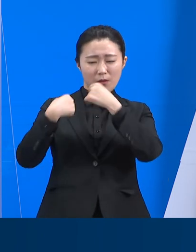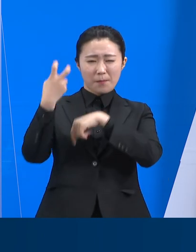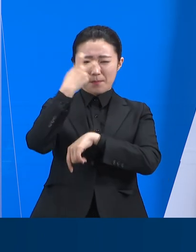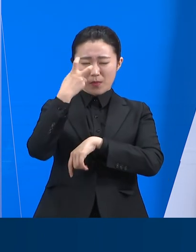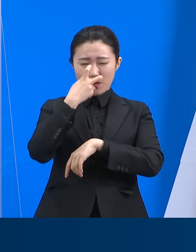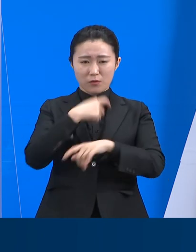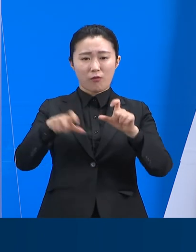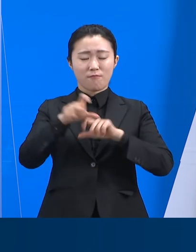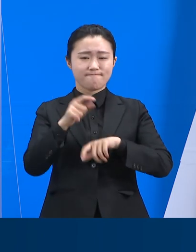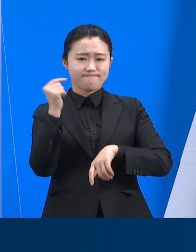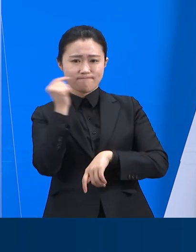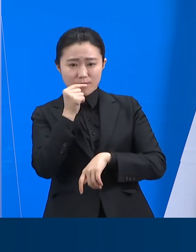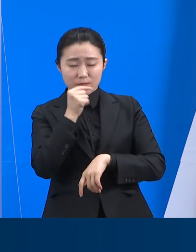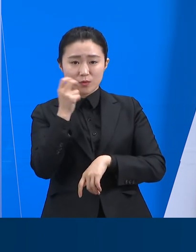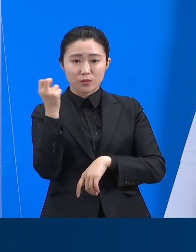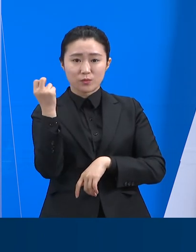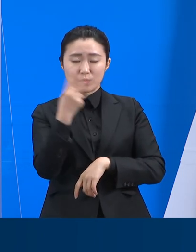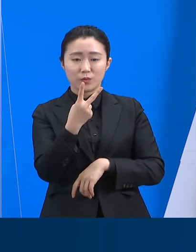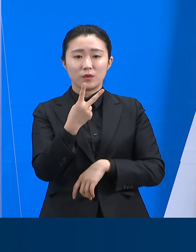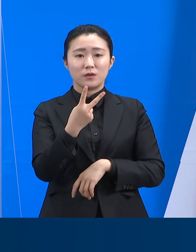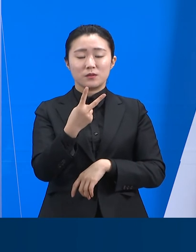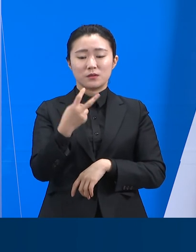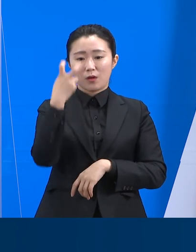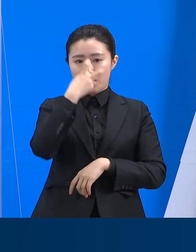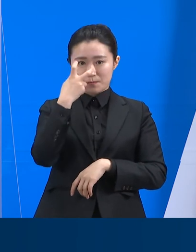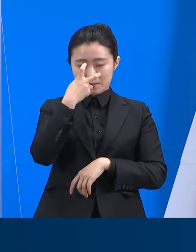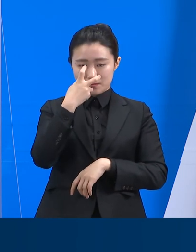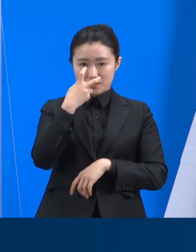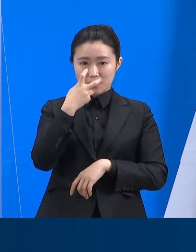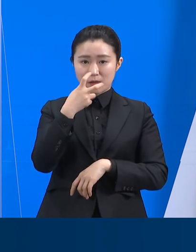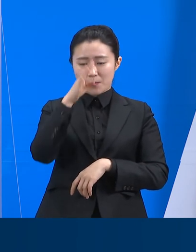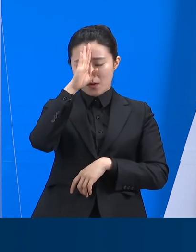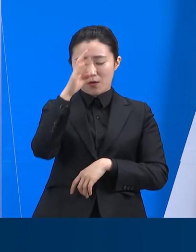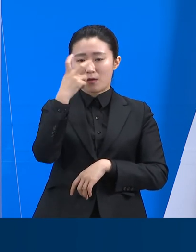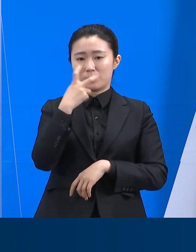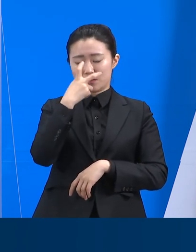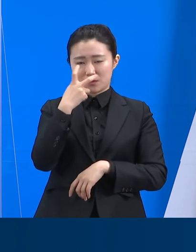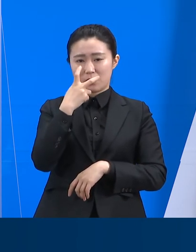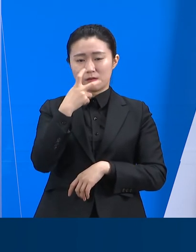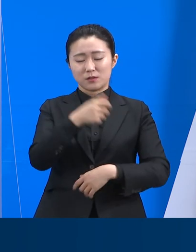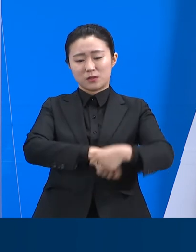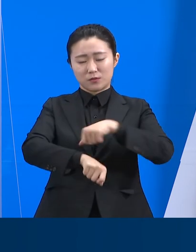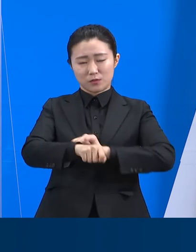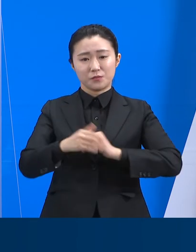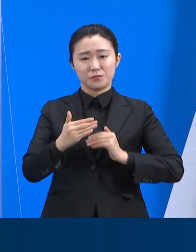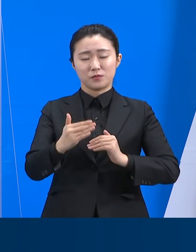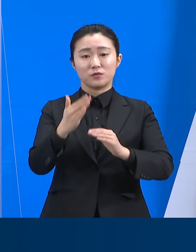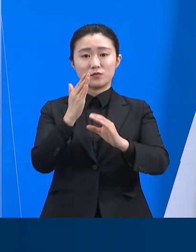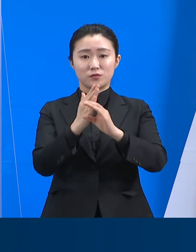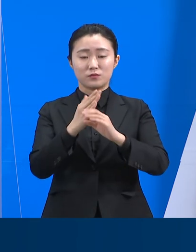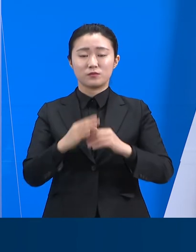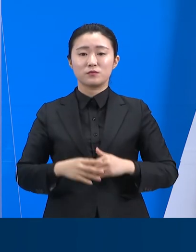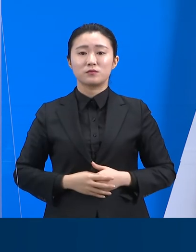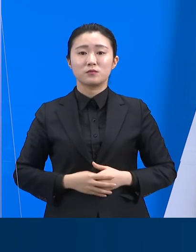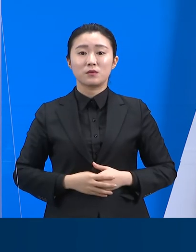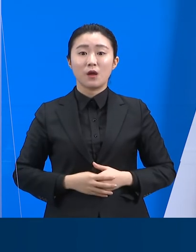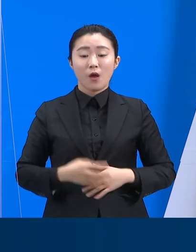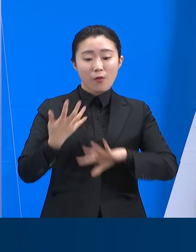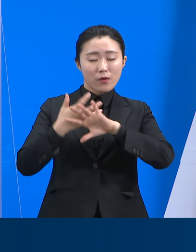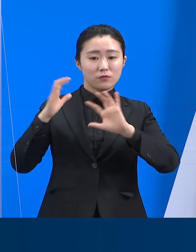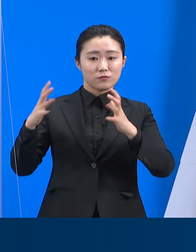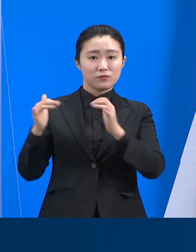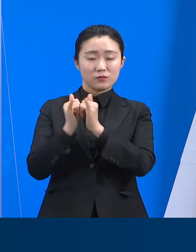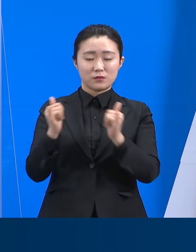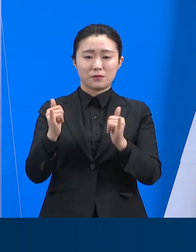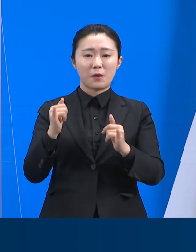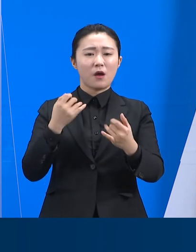지원하겠습니다. 외국인들은 언어와 문화적 차이 때문에 생활치료센터나 전담병원을 배정하고 서비스를